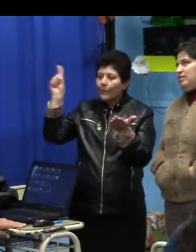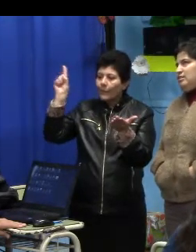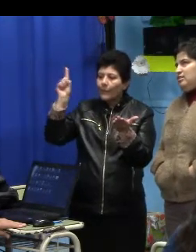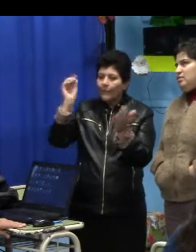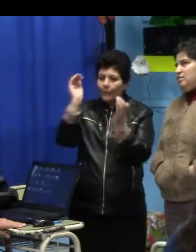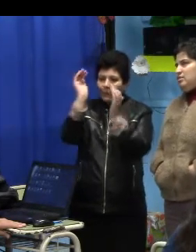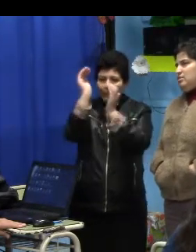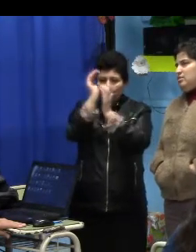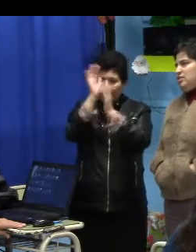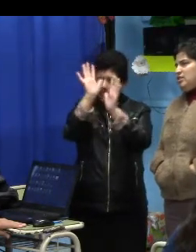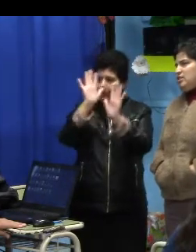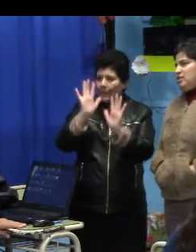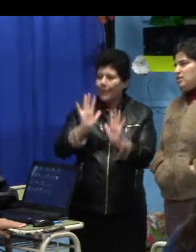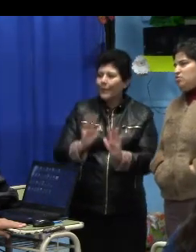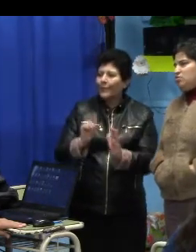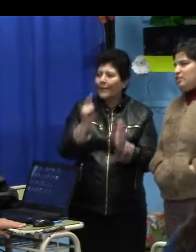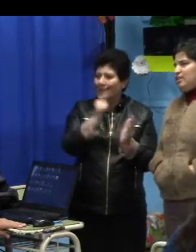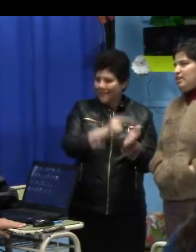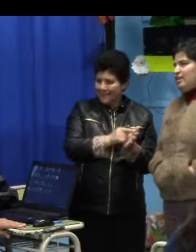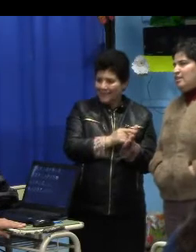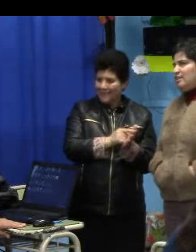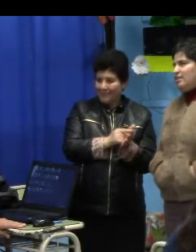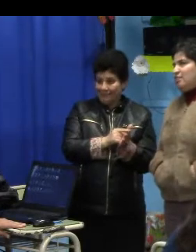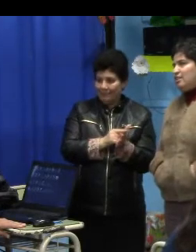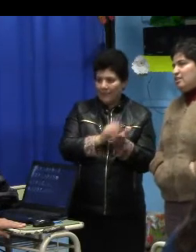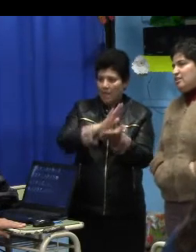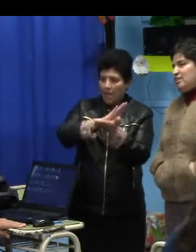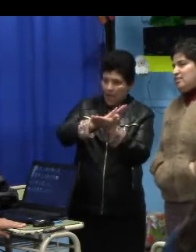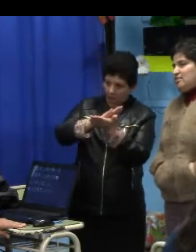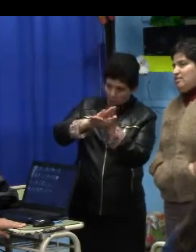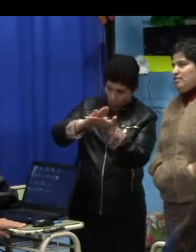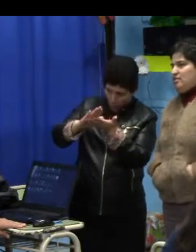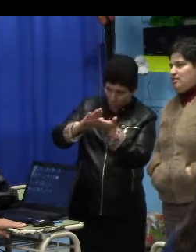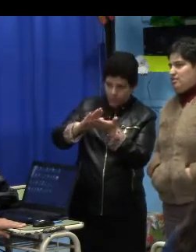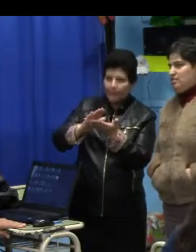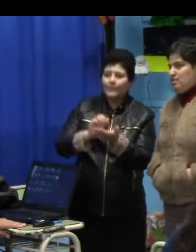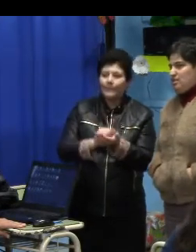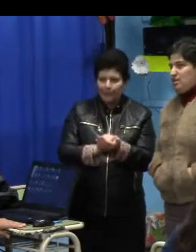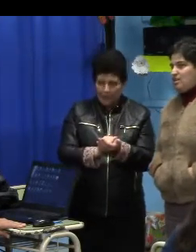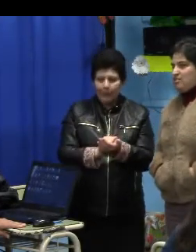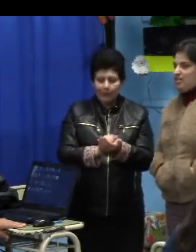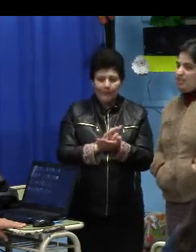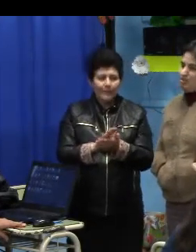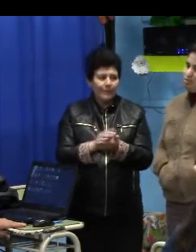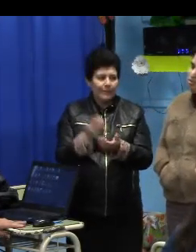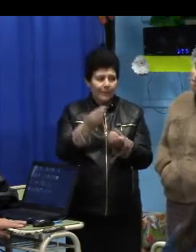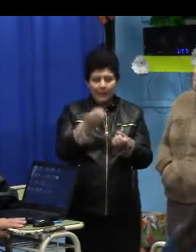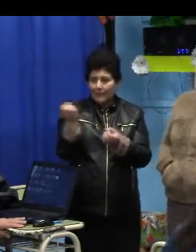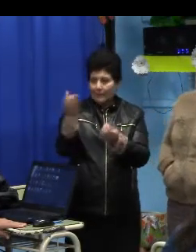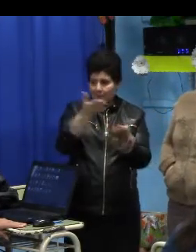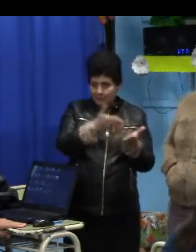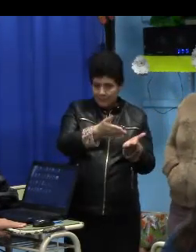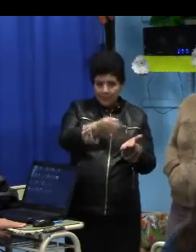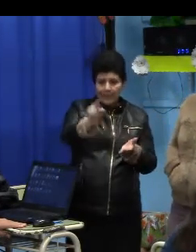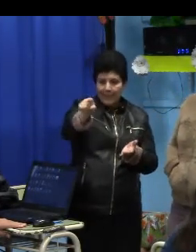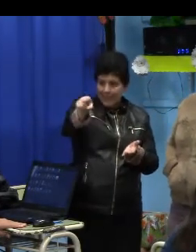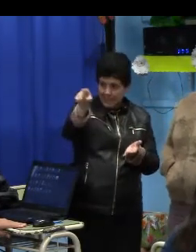Adventista. ¿Sí? Ese es un material de nuestra iglesia. Ese que tienen ustedes